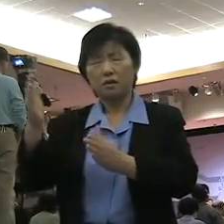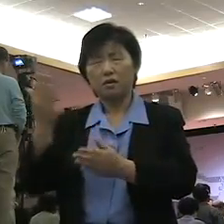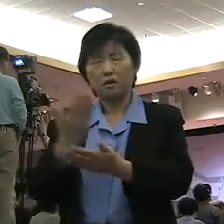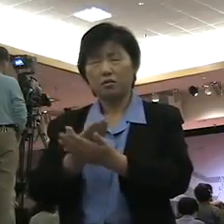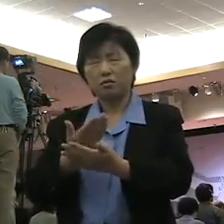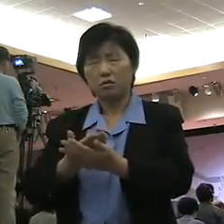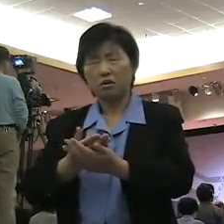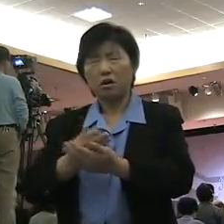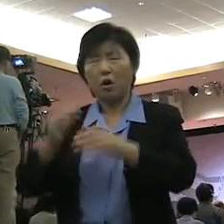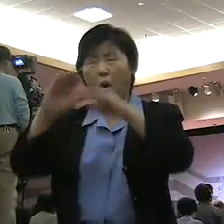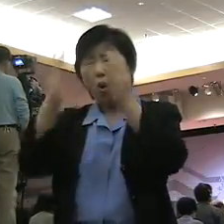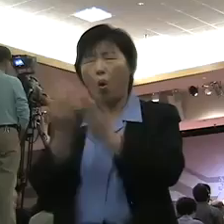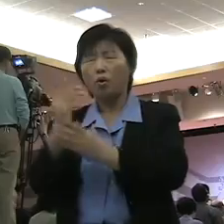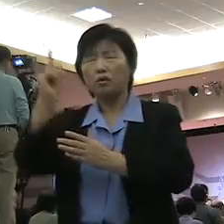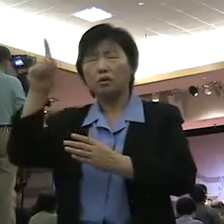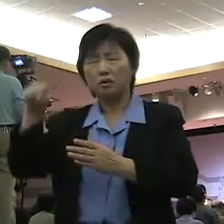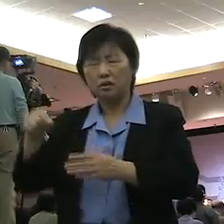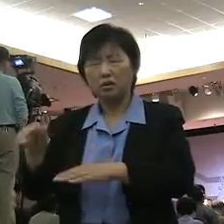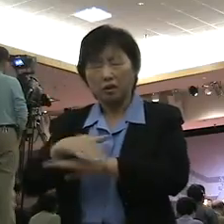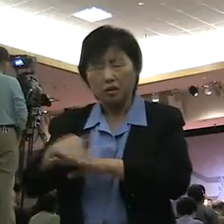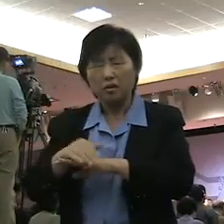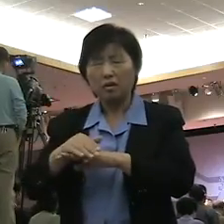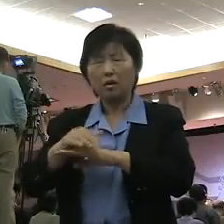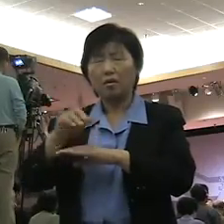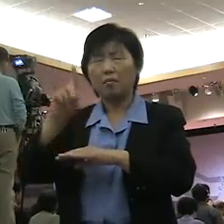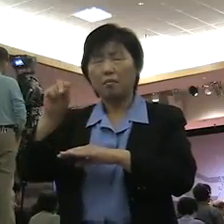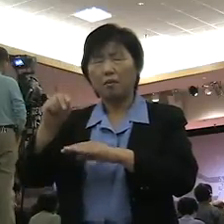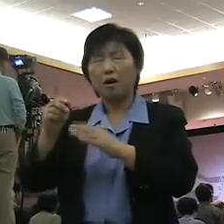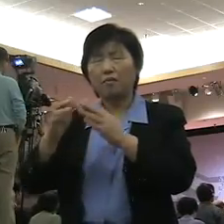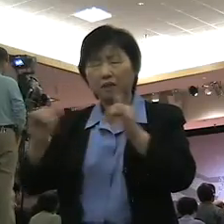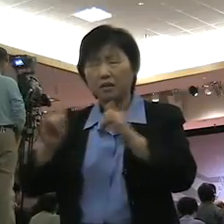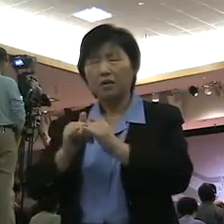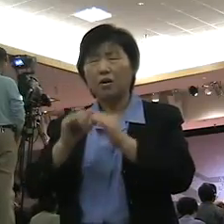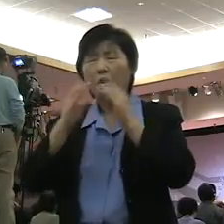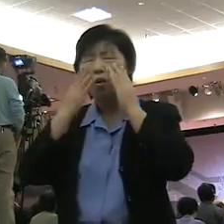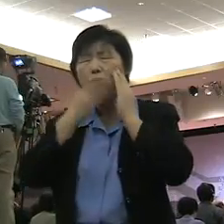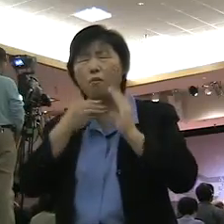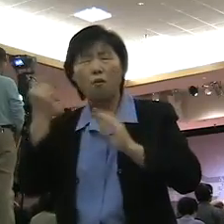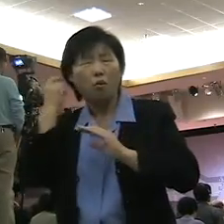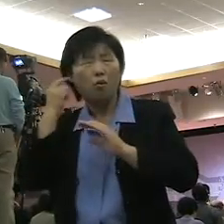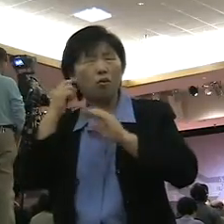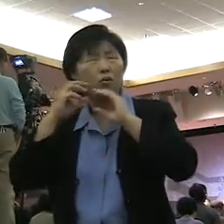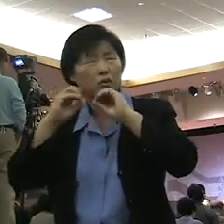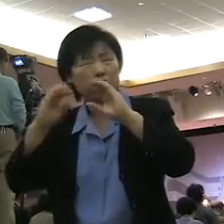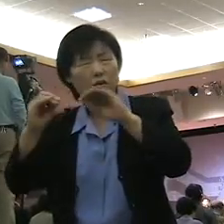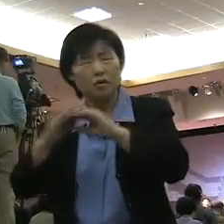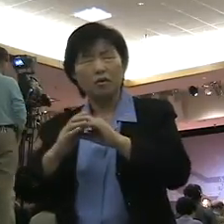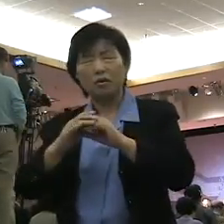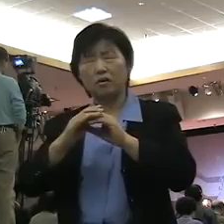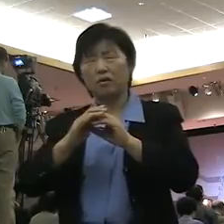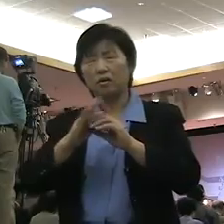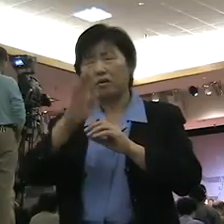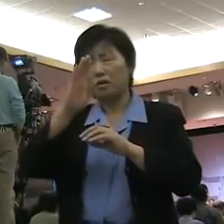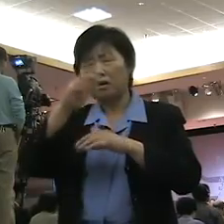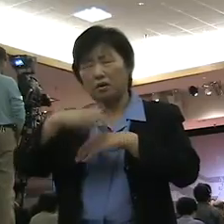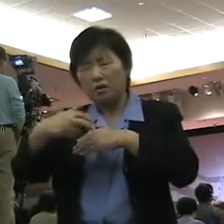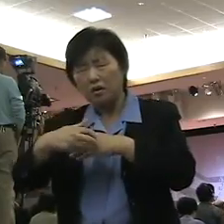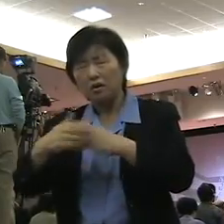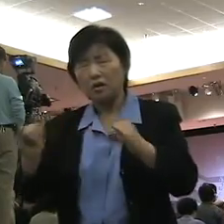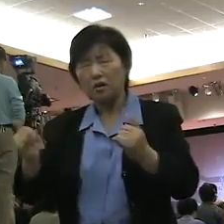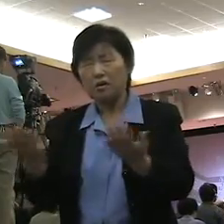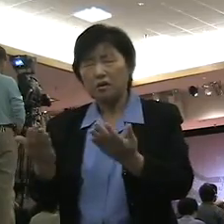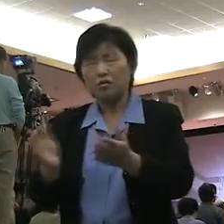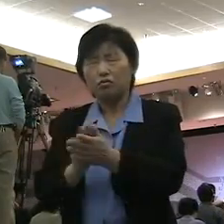온천에 다니며 만민에게 복음을 전파하라 말씀하신 주님, 제2차 선교축제와 의료사역 축제 위에 값진